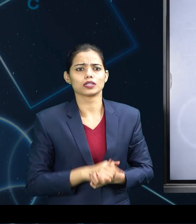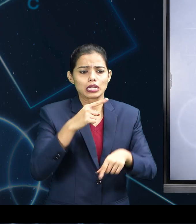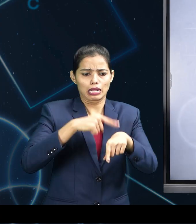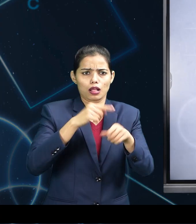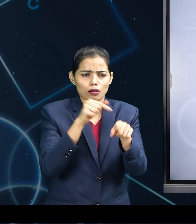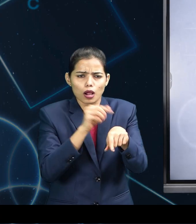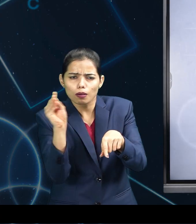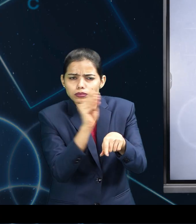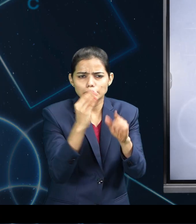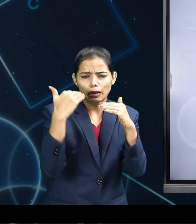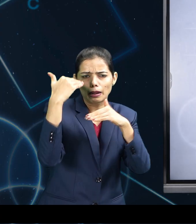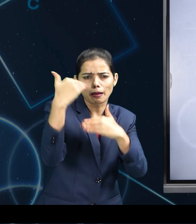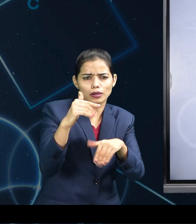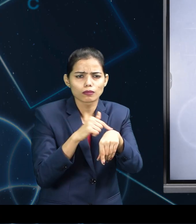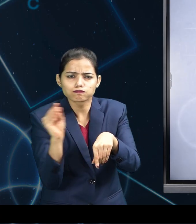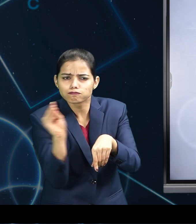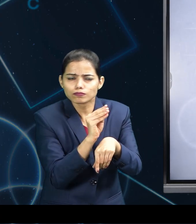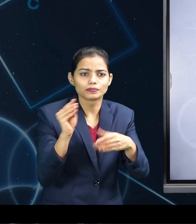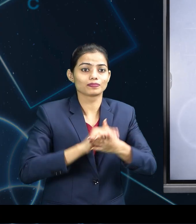मूळ माहिती,